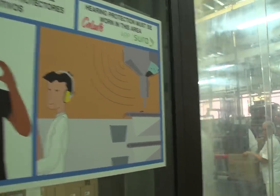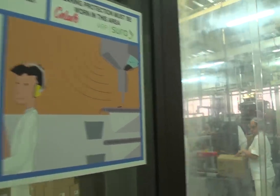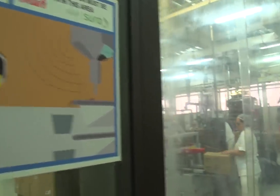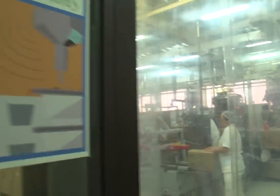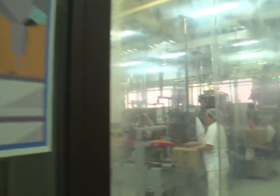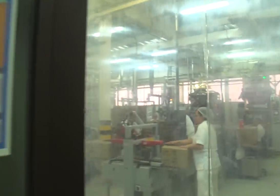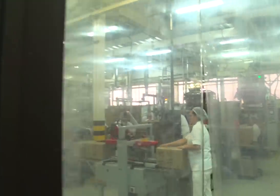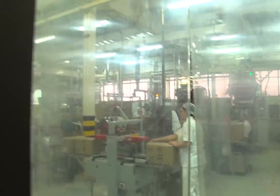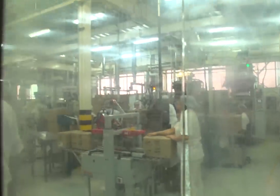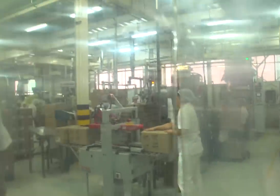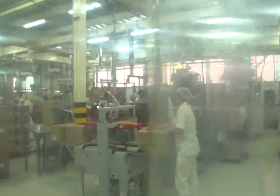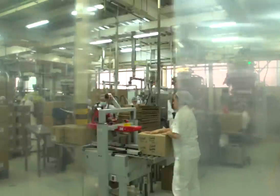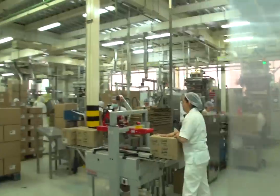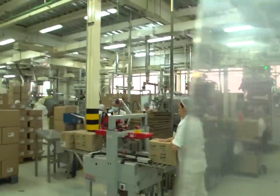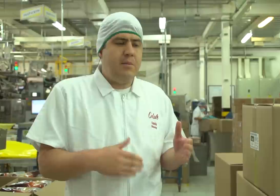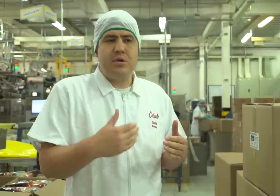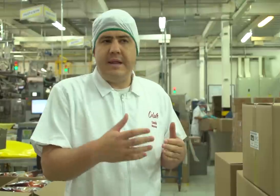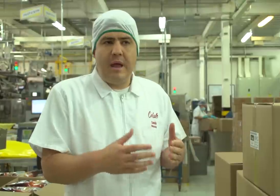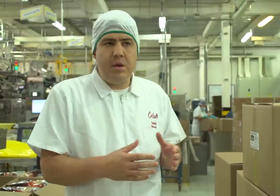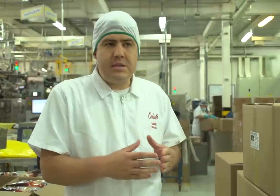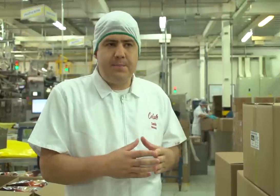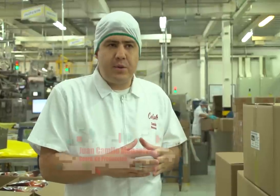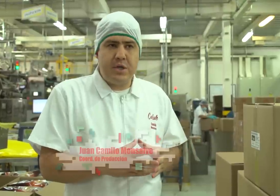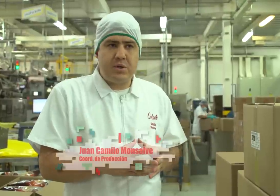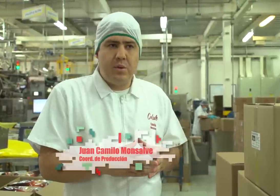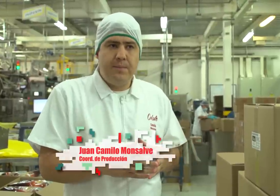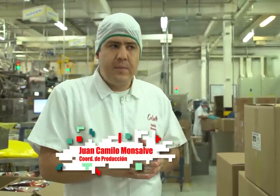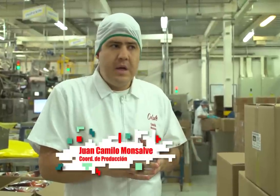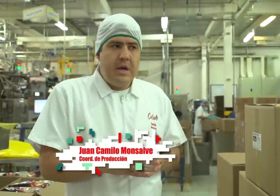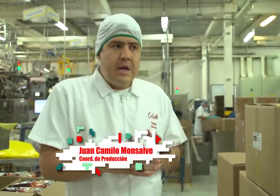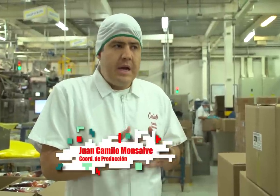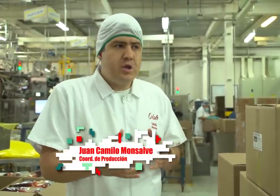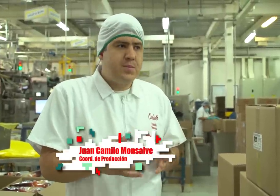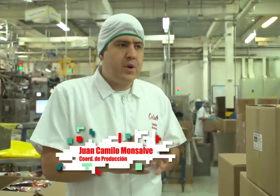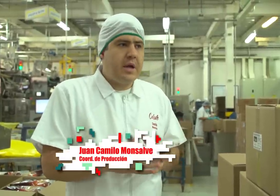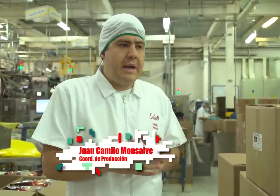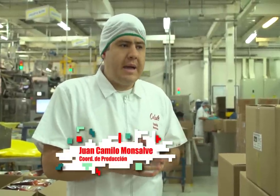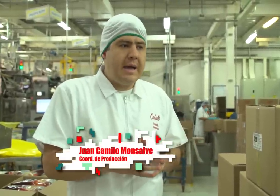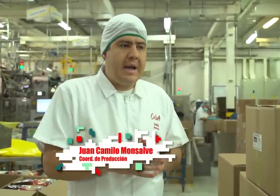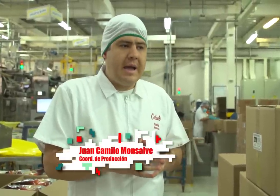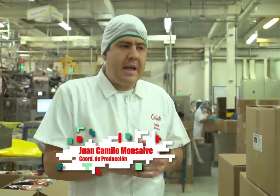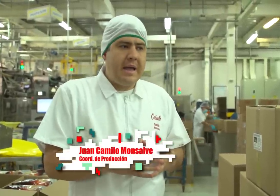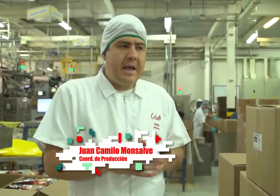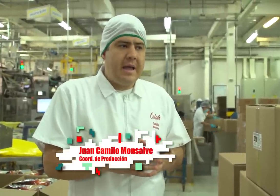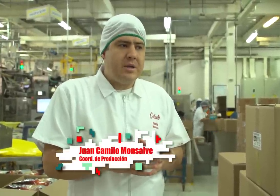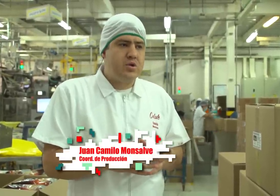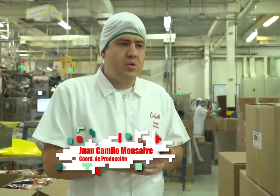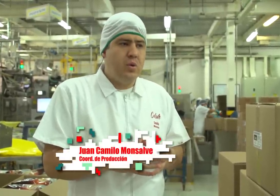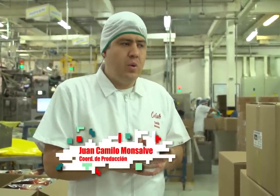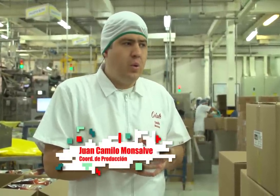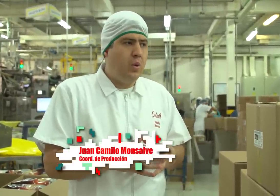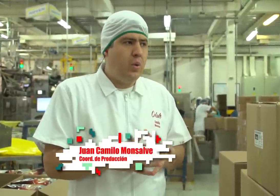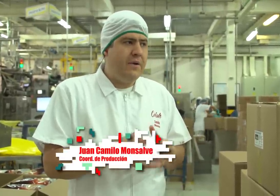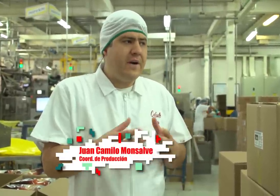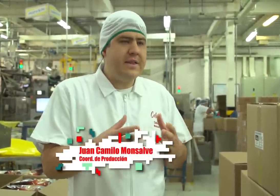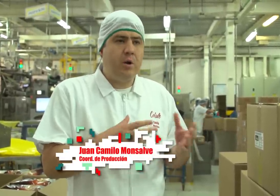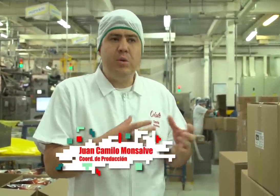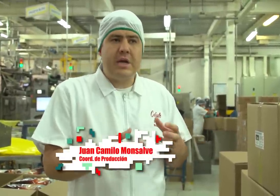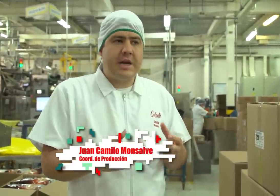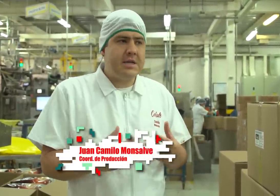Tanto ellos como nosotros hemos ganado en este proceso. Ellos porque en su afán de comunicarse con